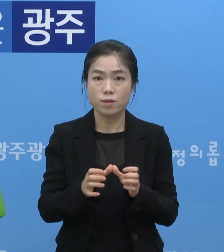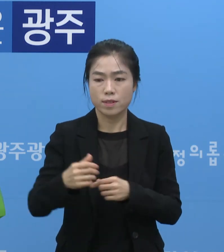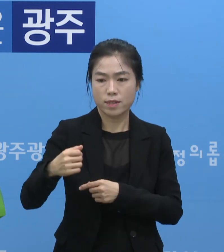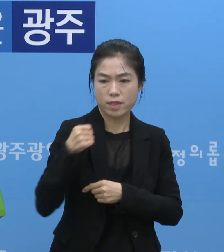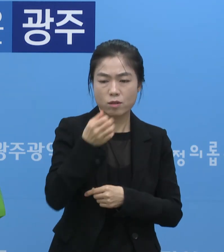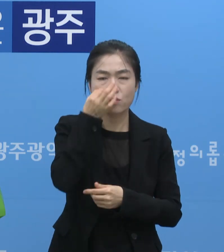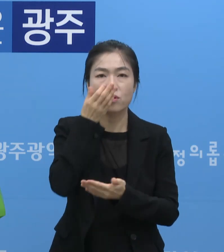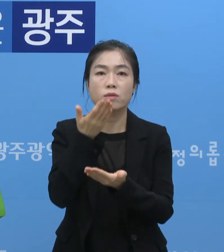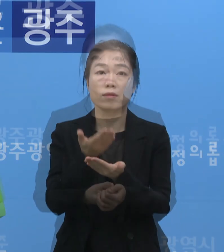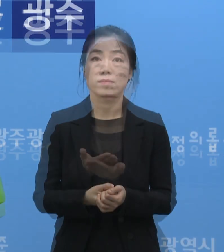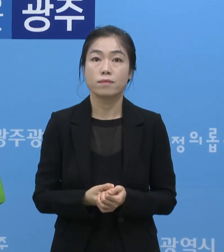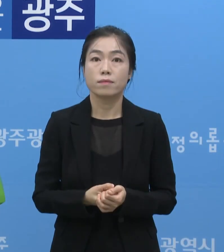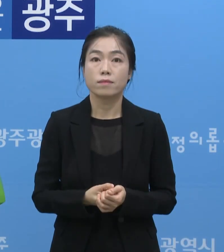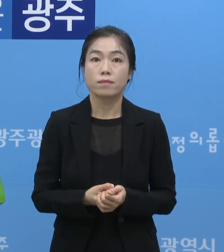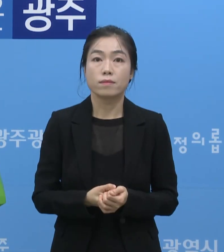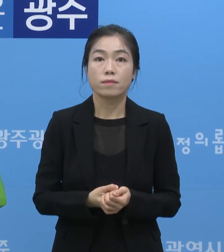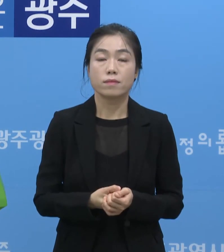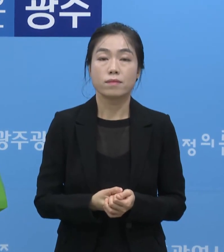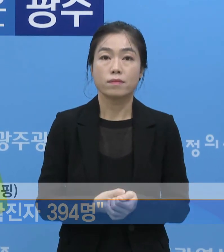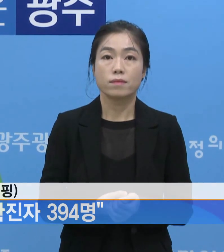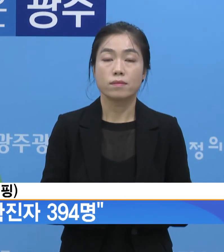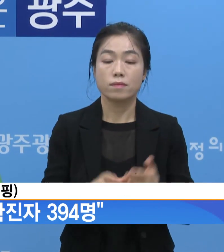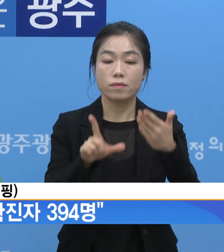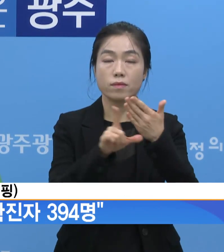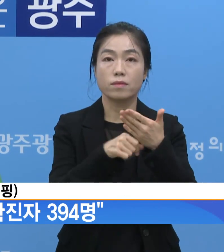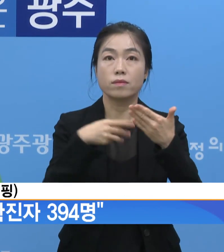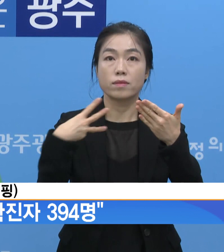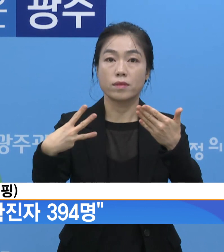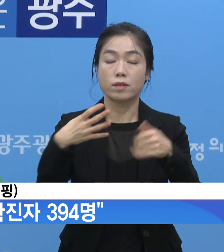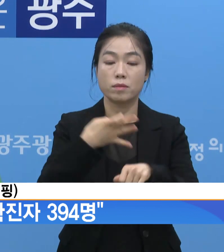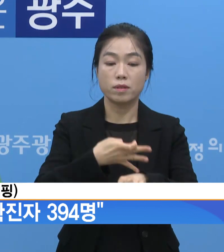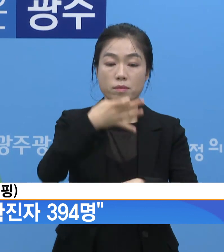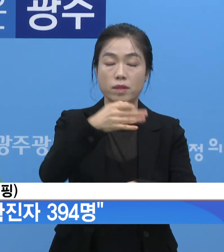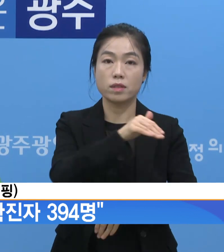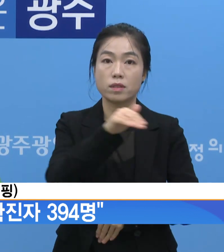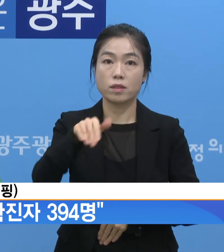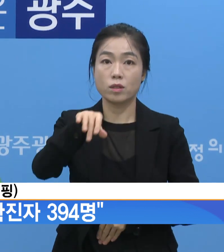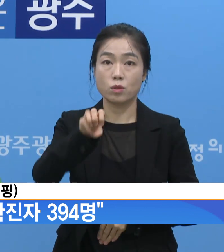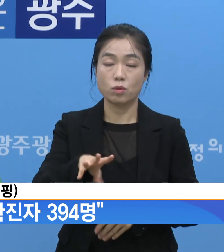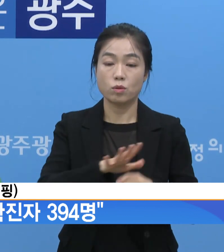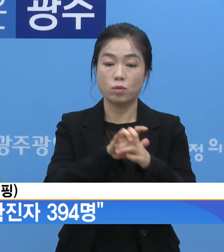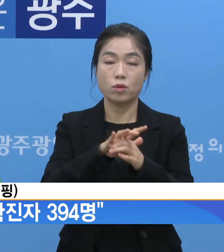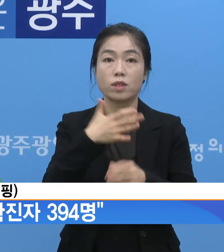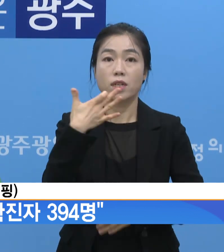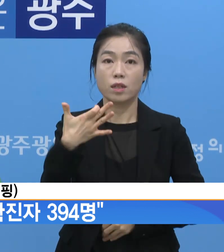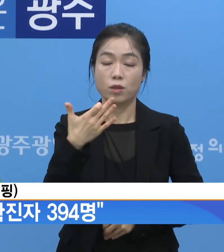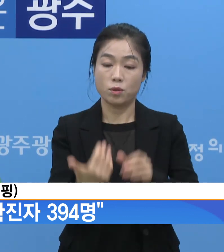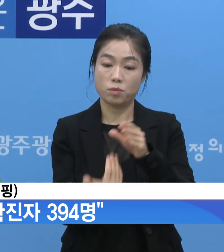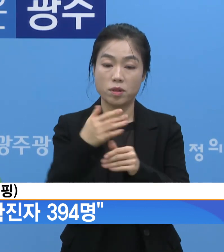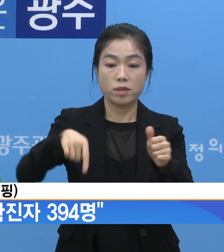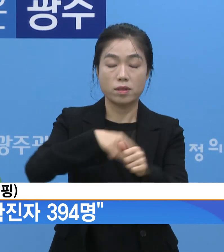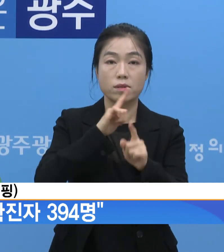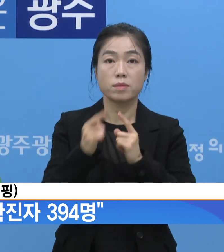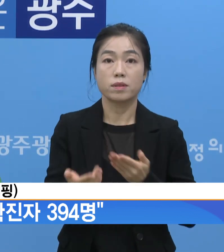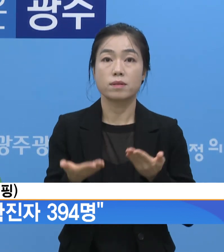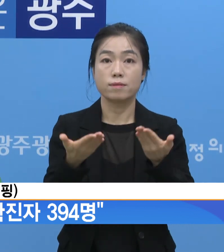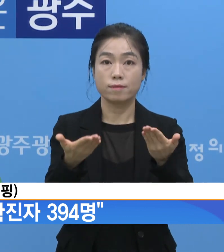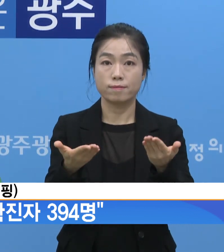저력을 보여주십시오. 9월 3일 14시 기준 광주 코로나19 발생